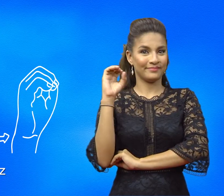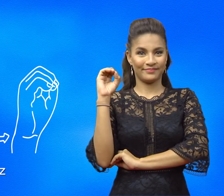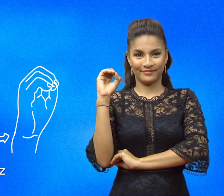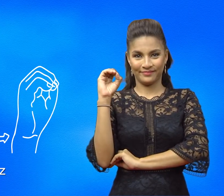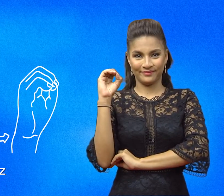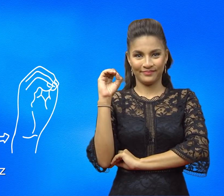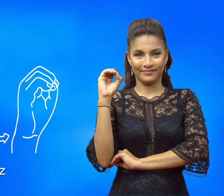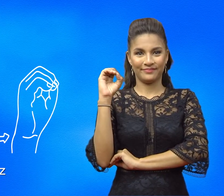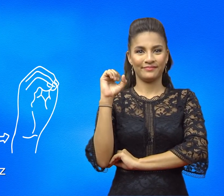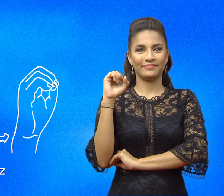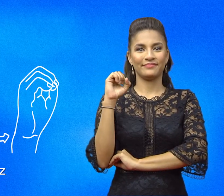10